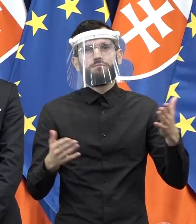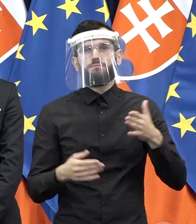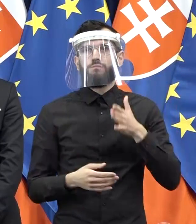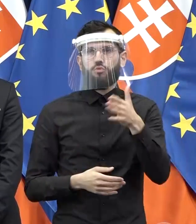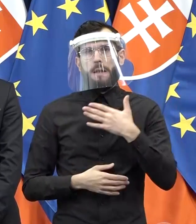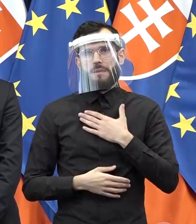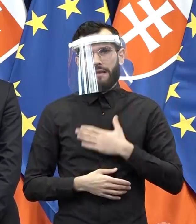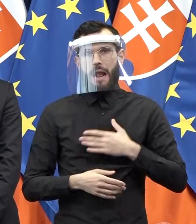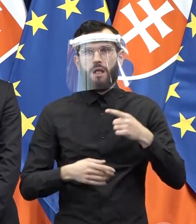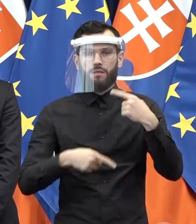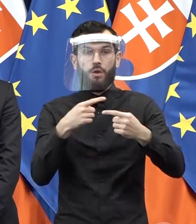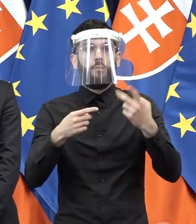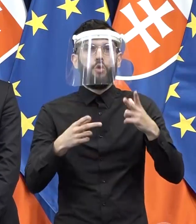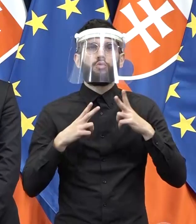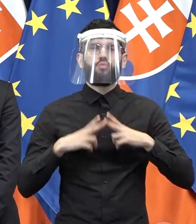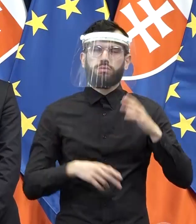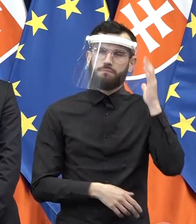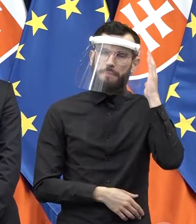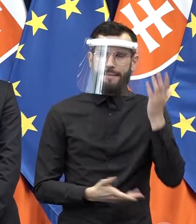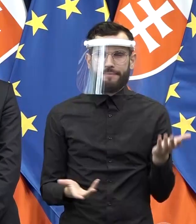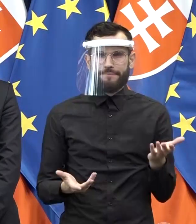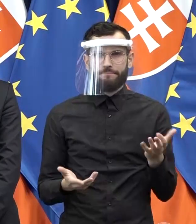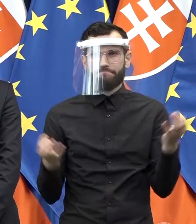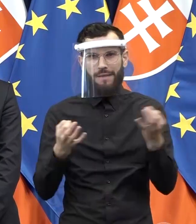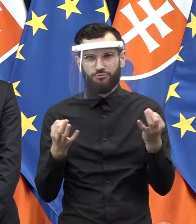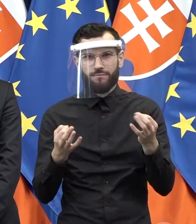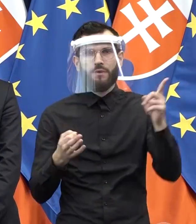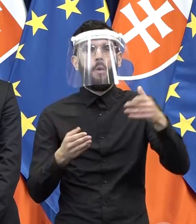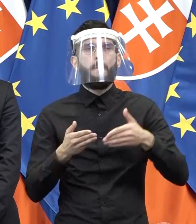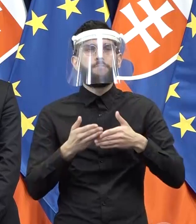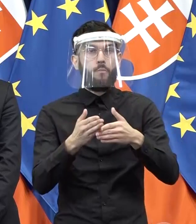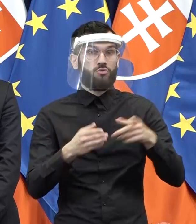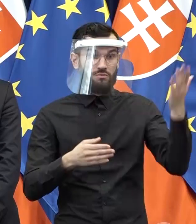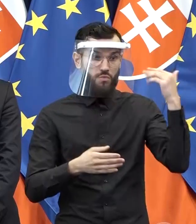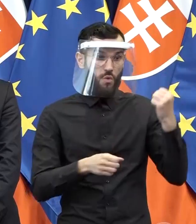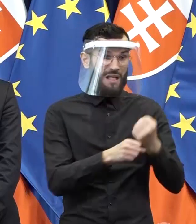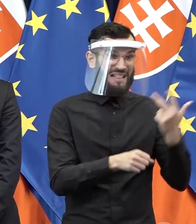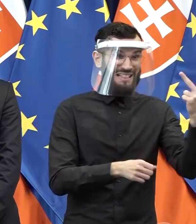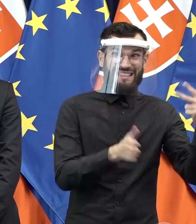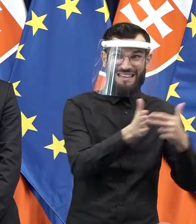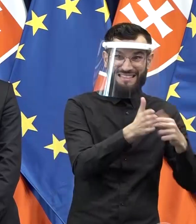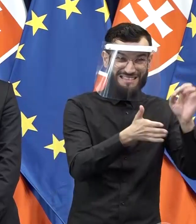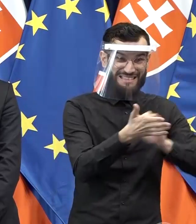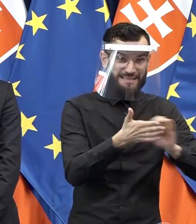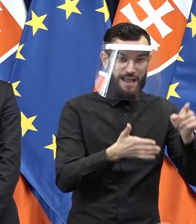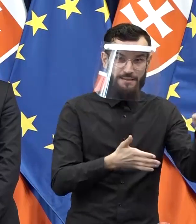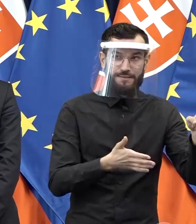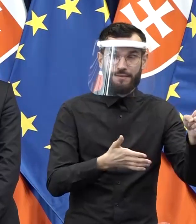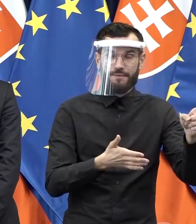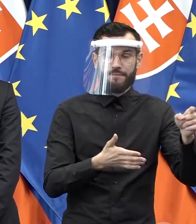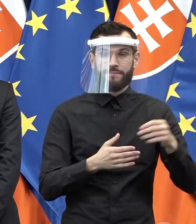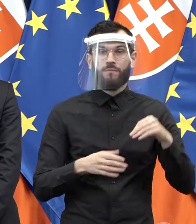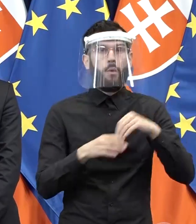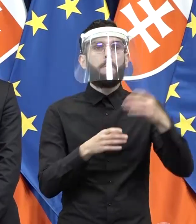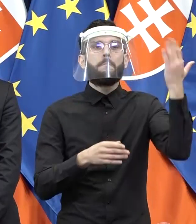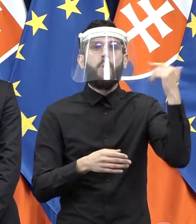naozaj môcť v kľude spáť. A bude to dramatický posun voči tým 3 tisíc testov, ktoré sme si našli, ktoré